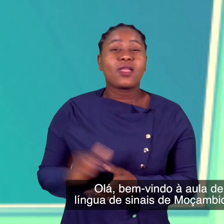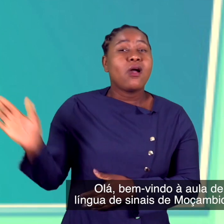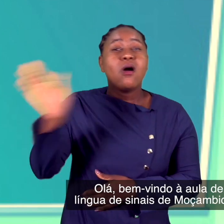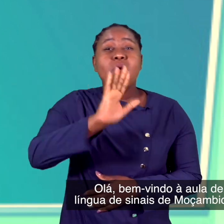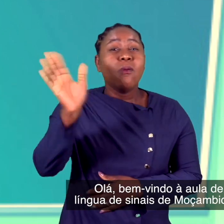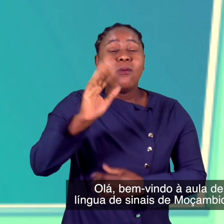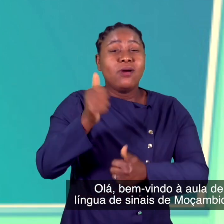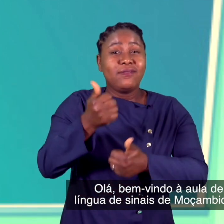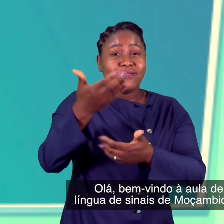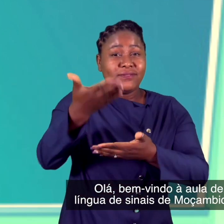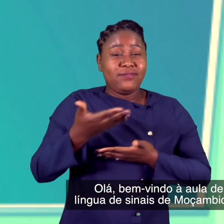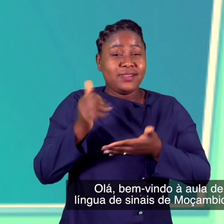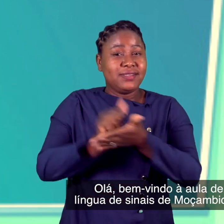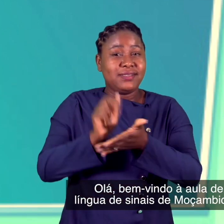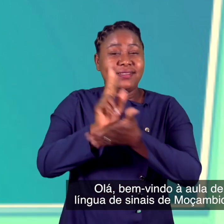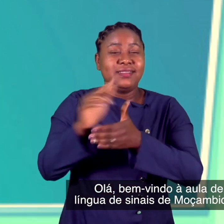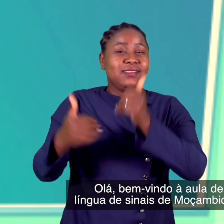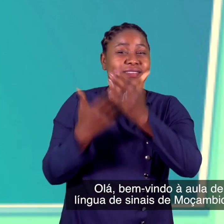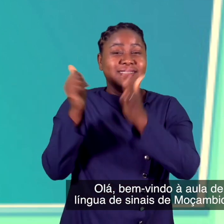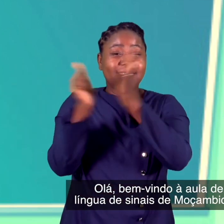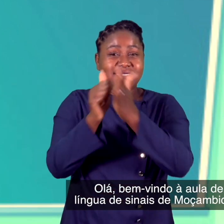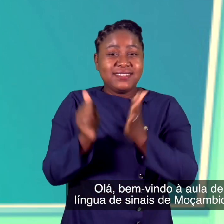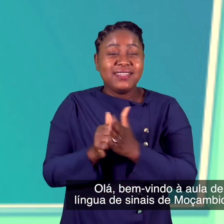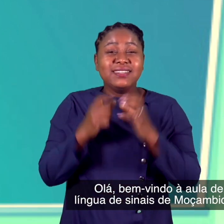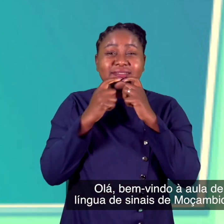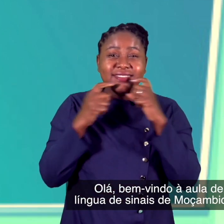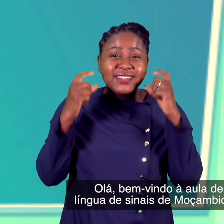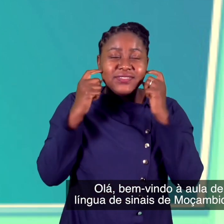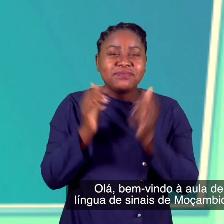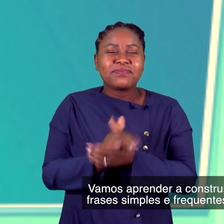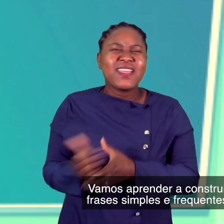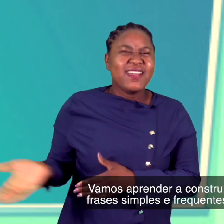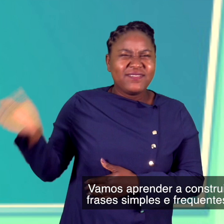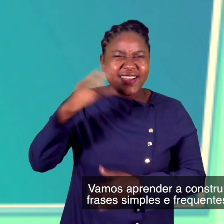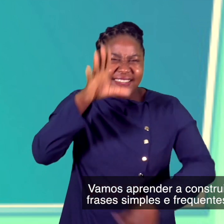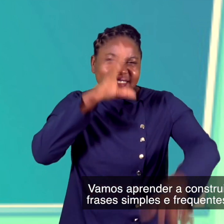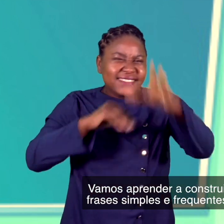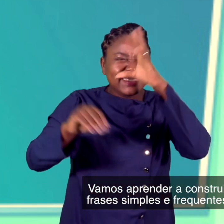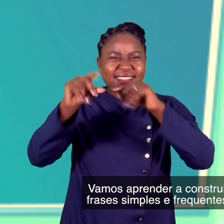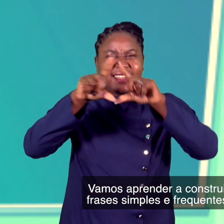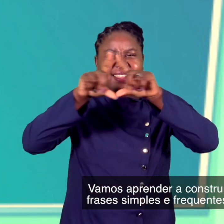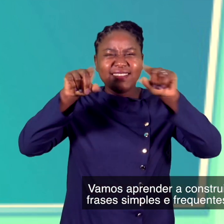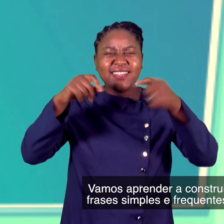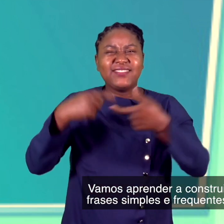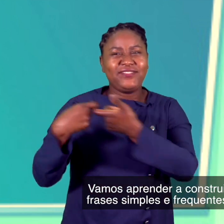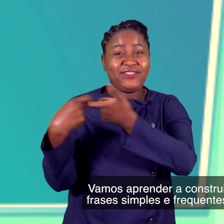Olá! Bem-vindo à aula de Língua de Sinais de Moçambique. Vamos aprender a construir frases simples e